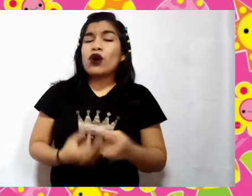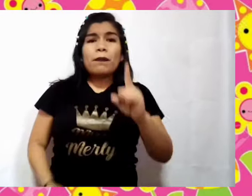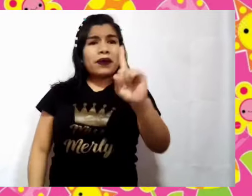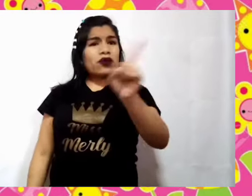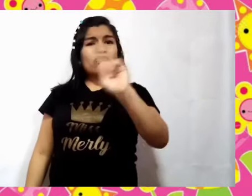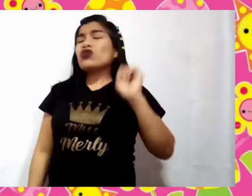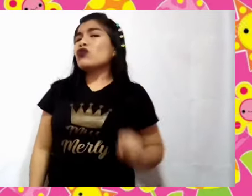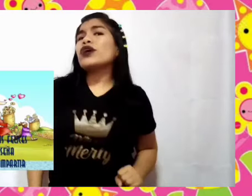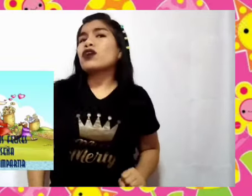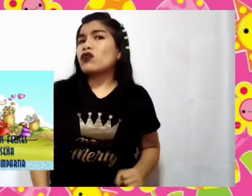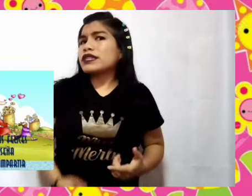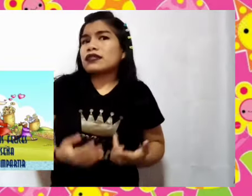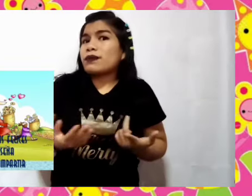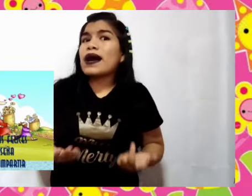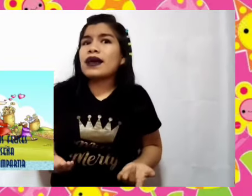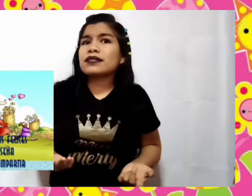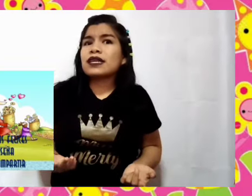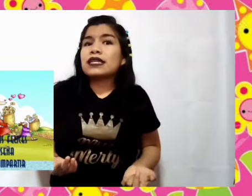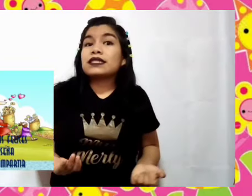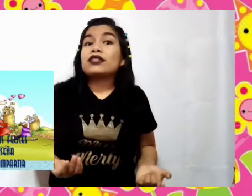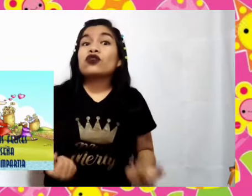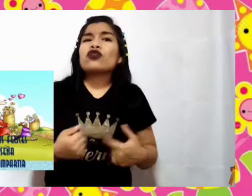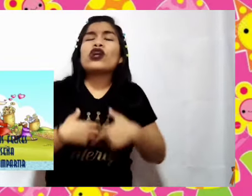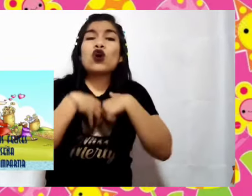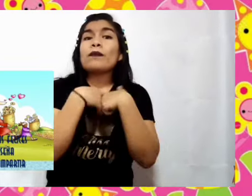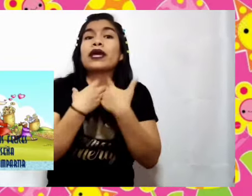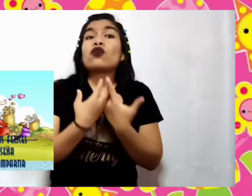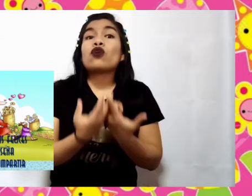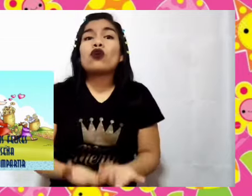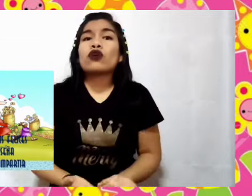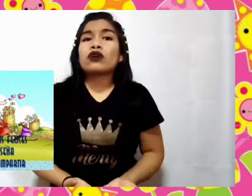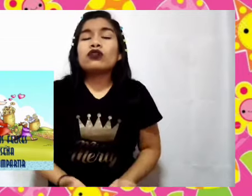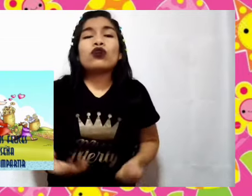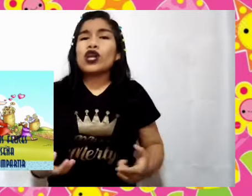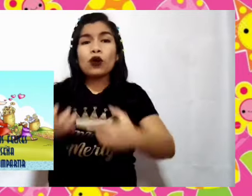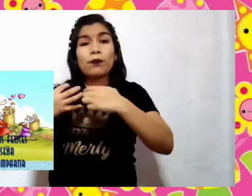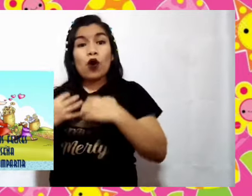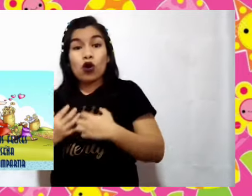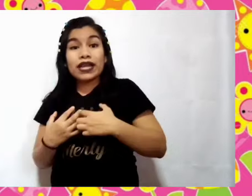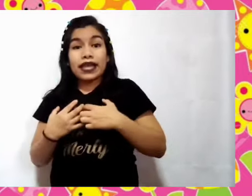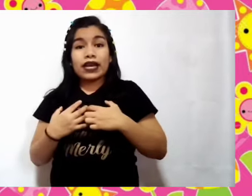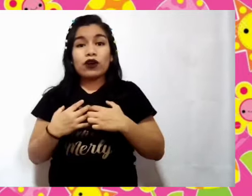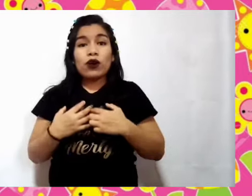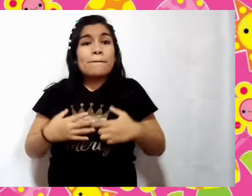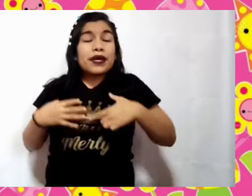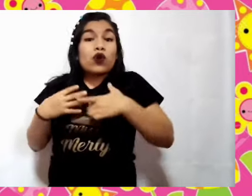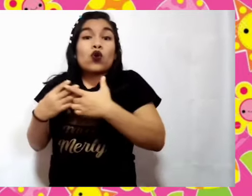tengo, pero no doy cosas malas, sino doy lo mejor, doy lo poco que tengo, pero